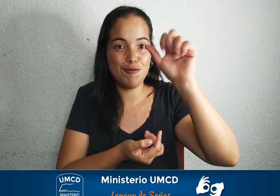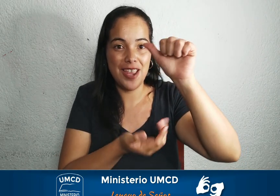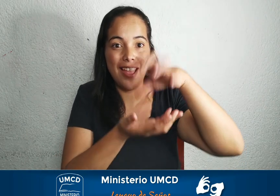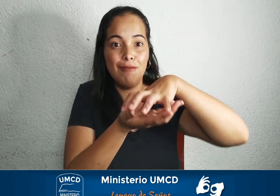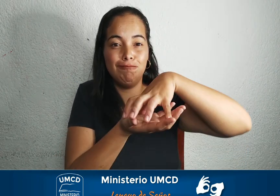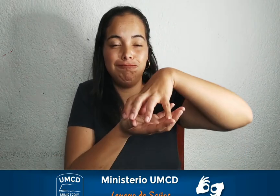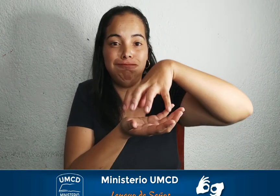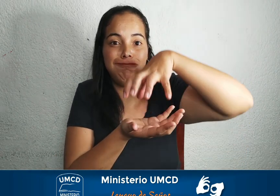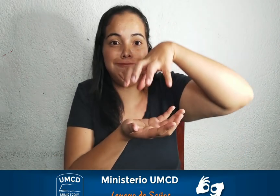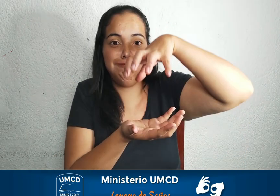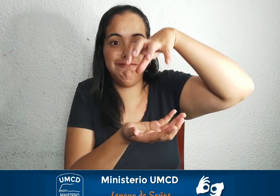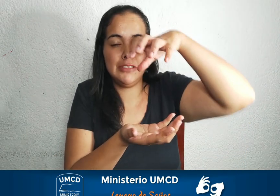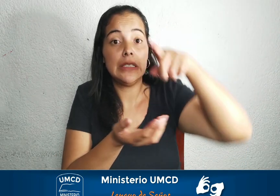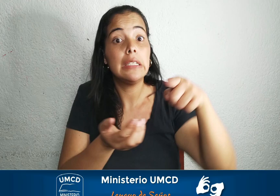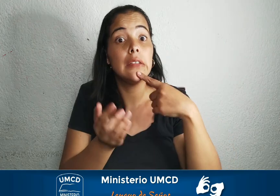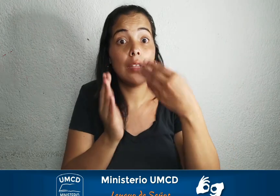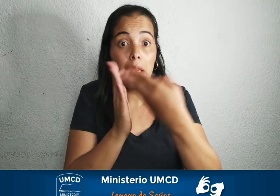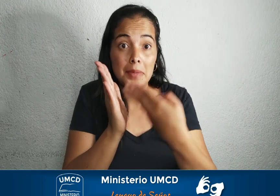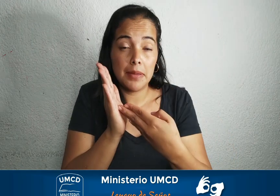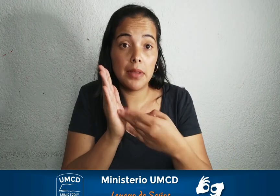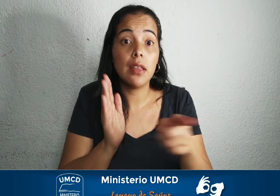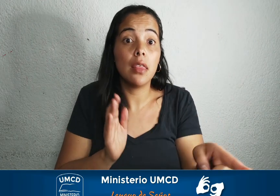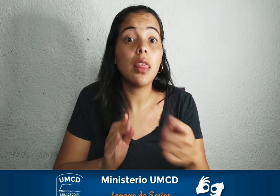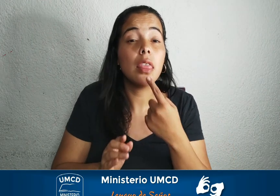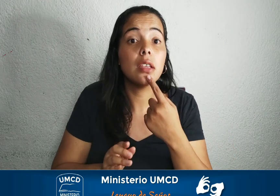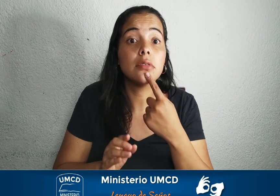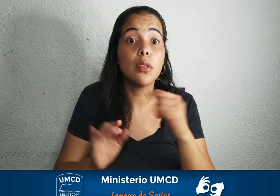con cosas malas. La levadura está